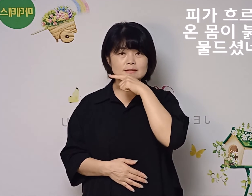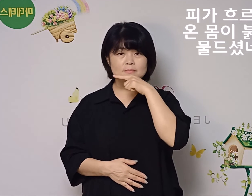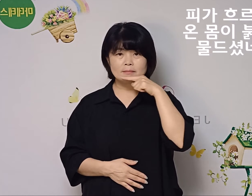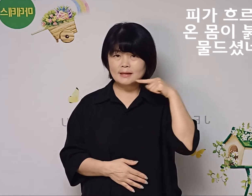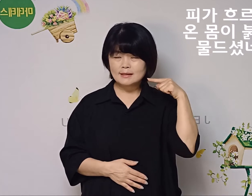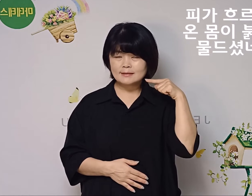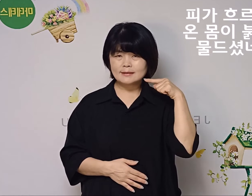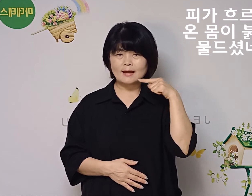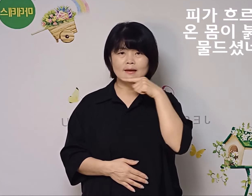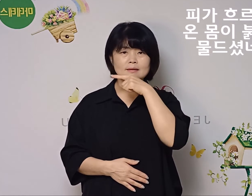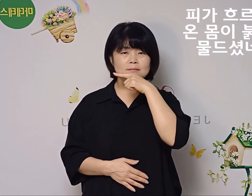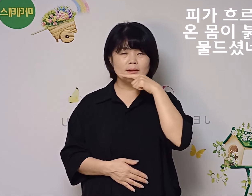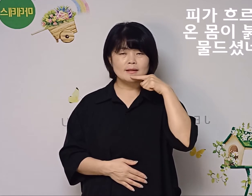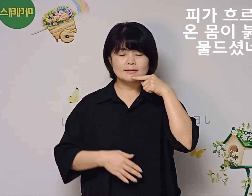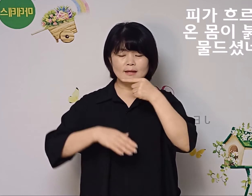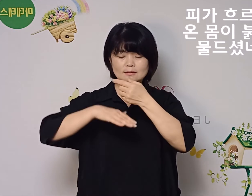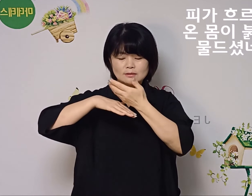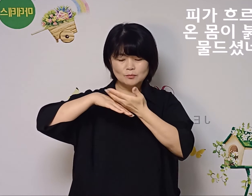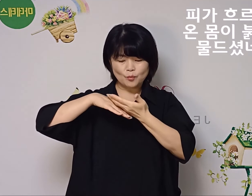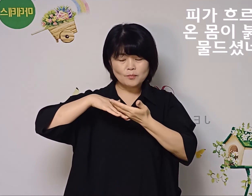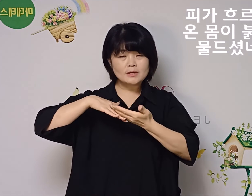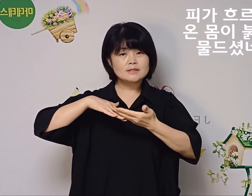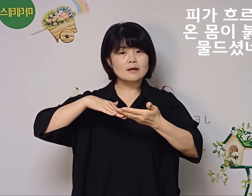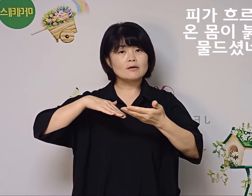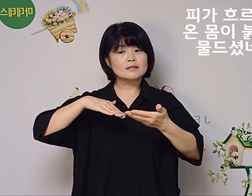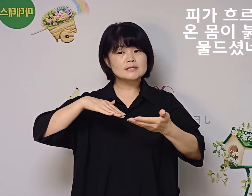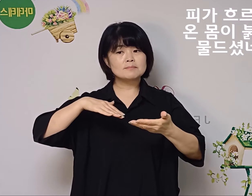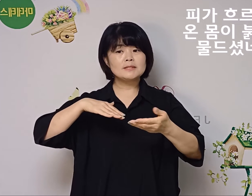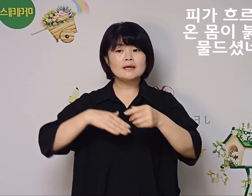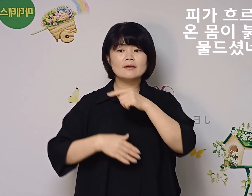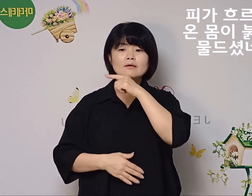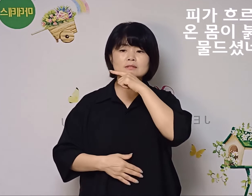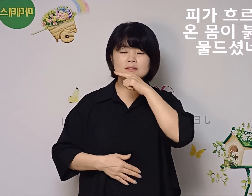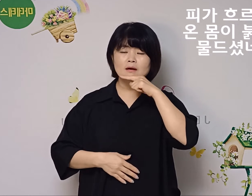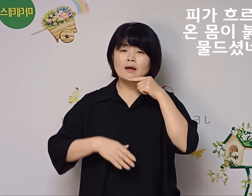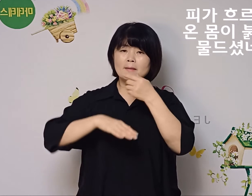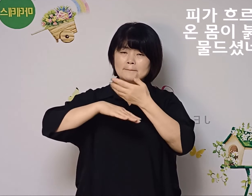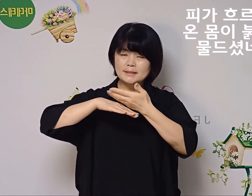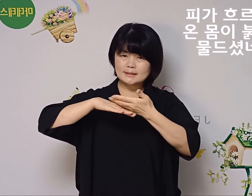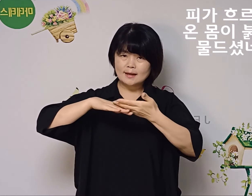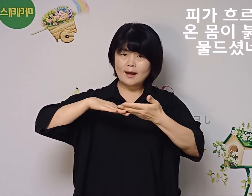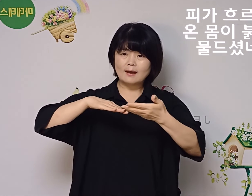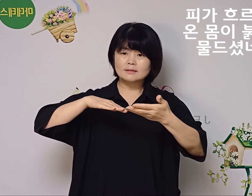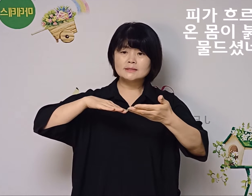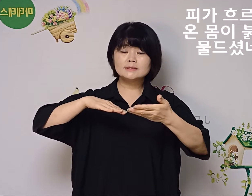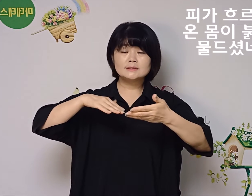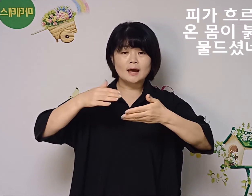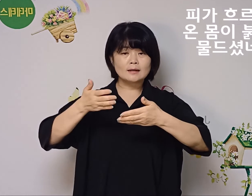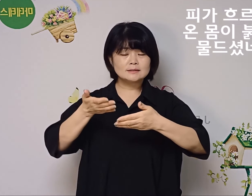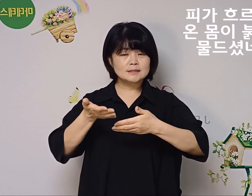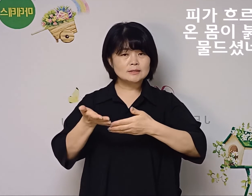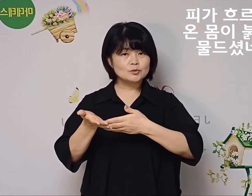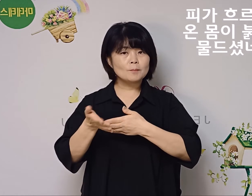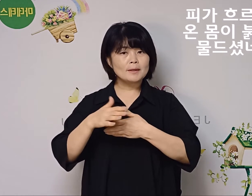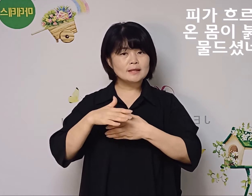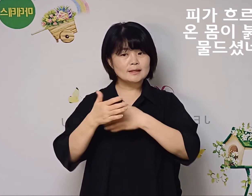밑에서 빨갛다. 그런데 몸에 흘러요. 그래서 피예요. 그래서 피가 흐르다는